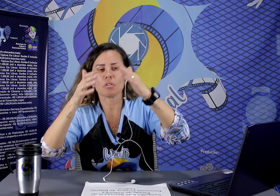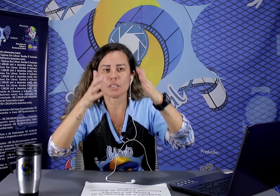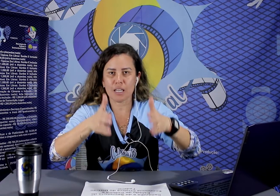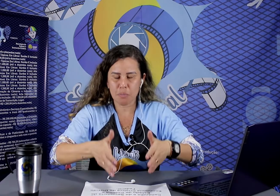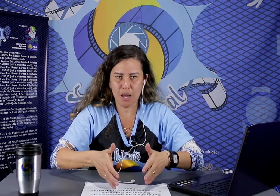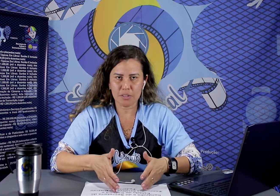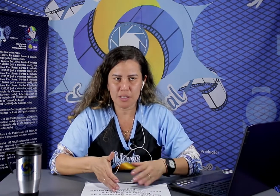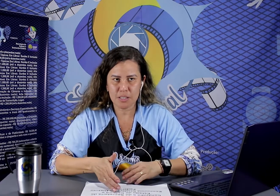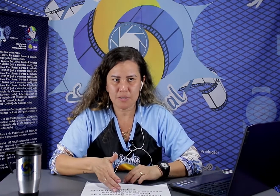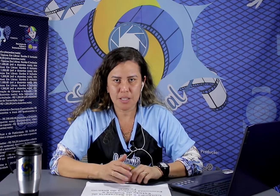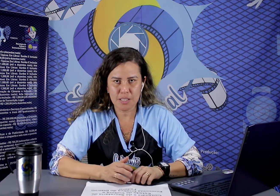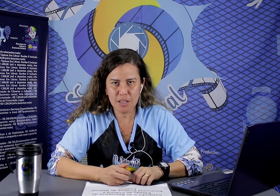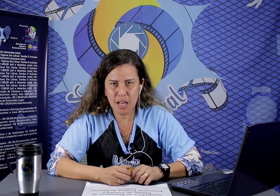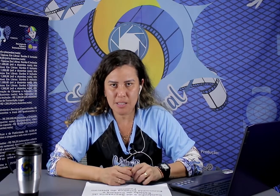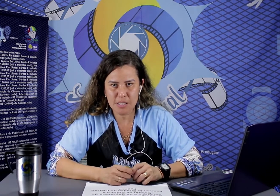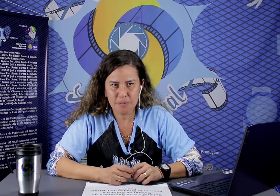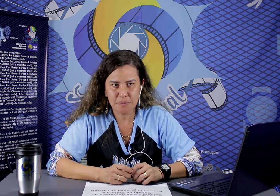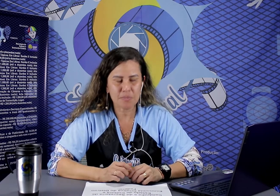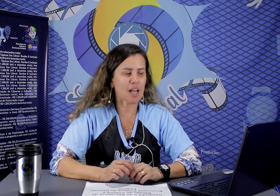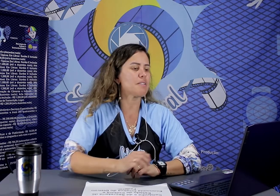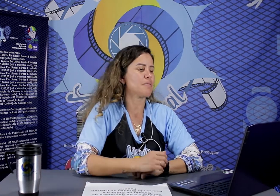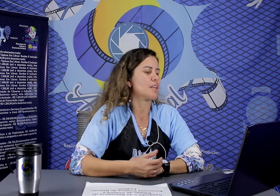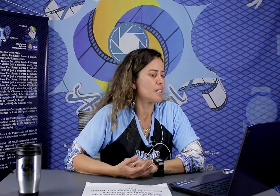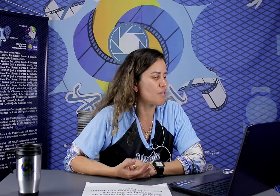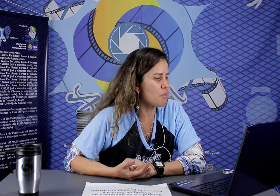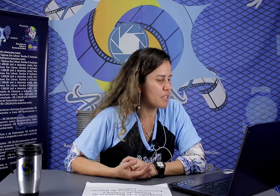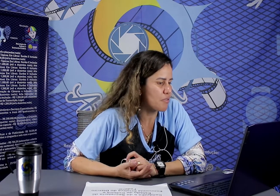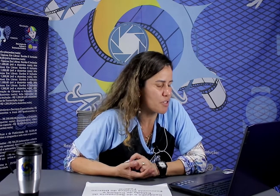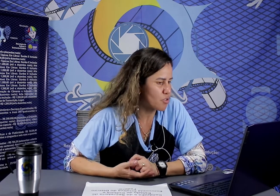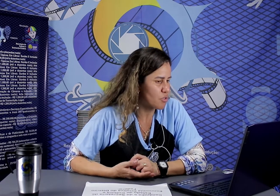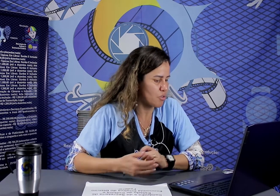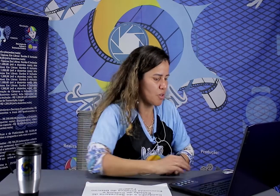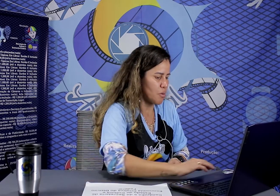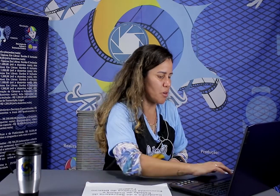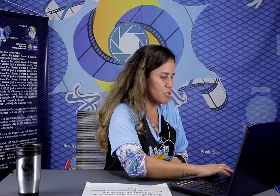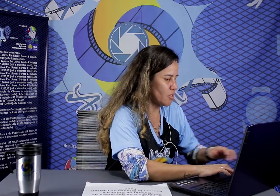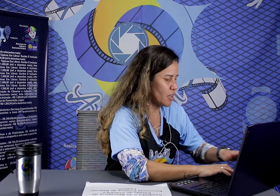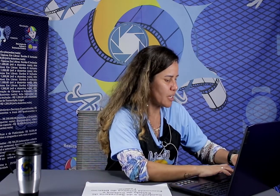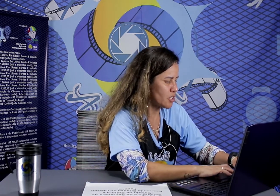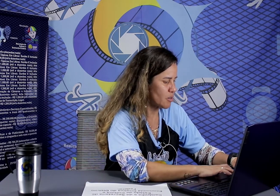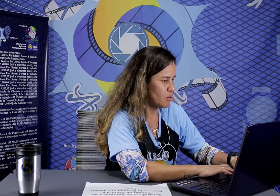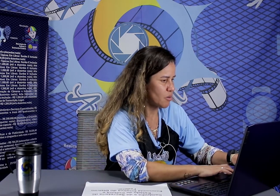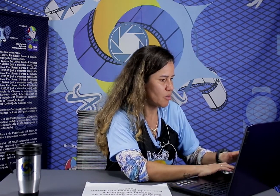das palavras. Sintaxe, tá? Vamos ver esse vídeo. Pode colocar, Diego.